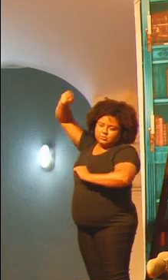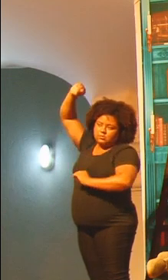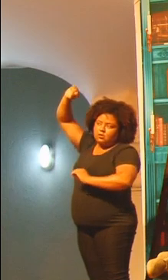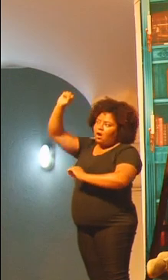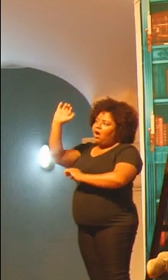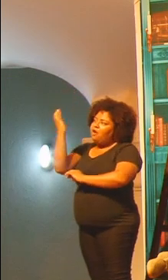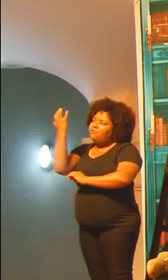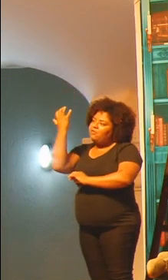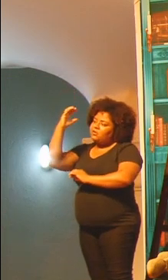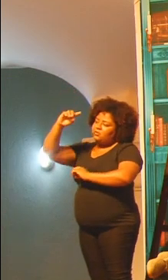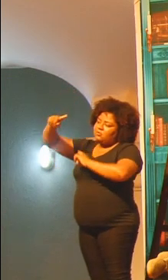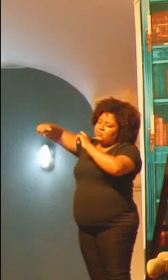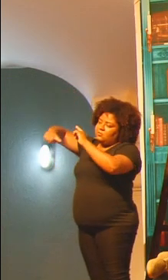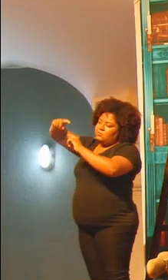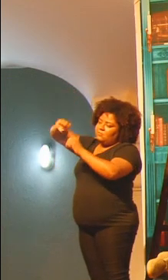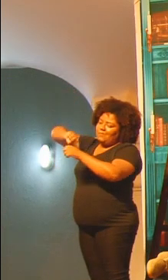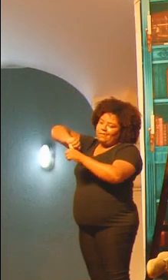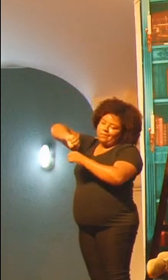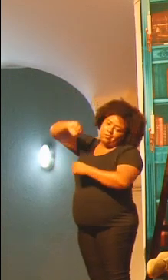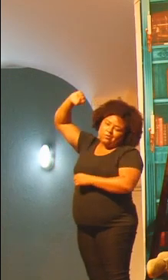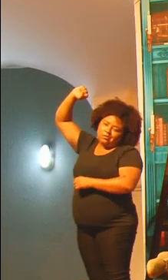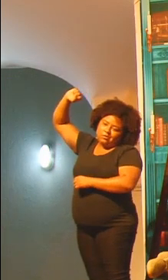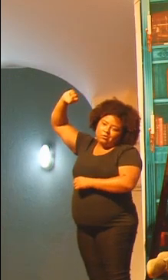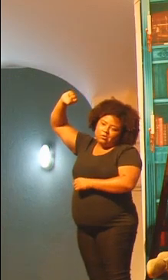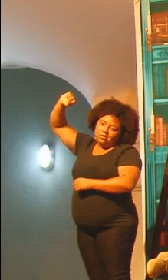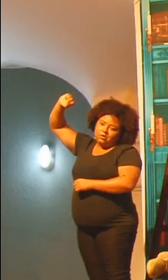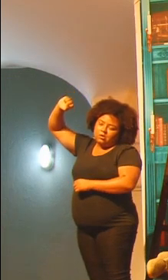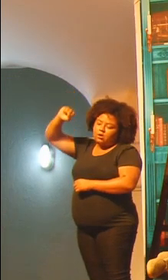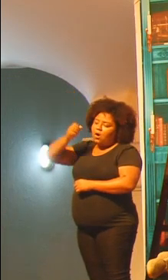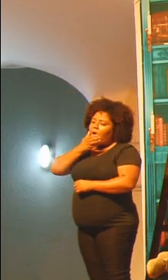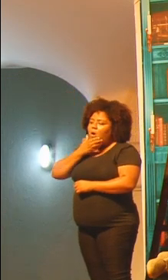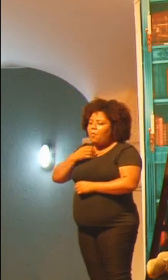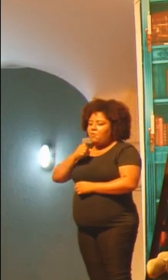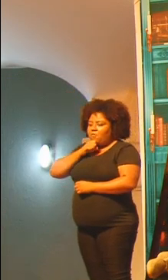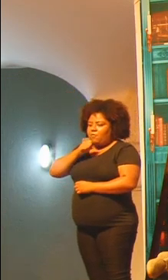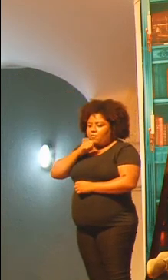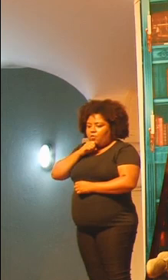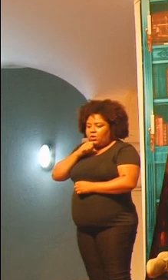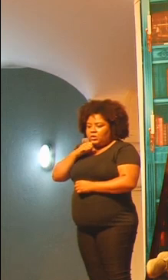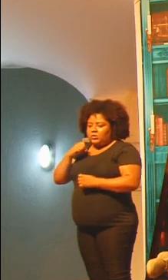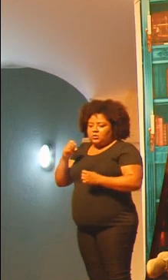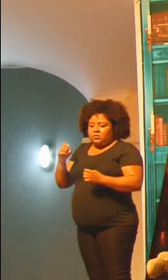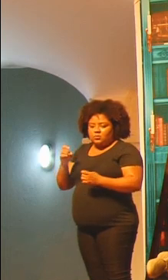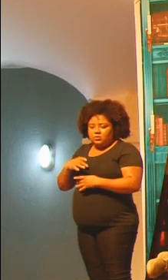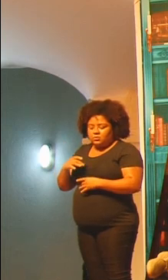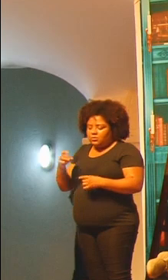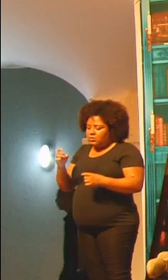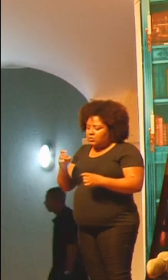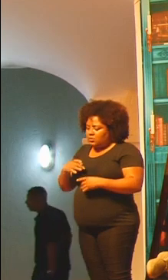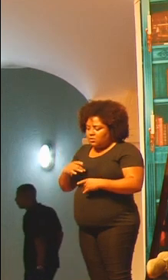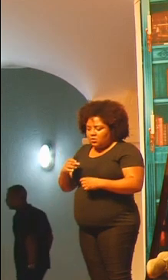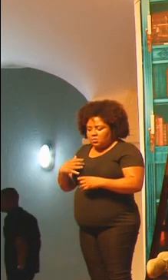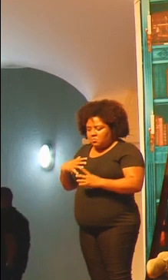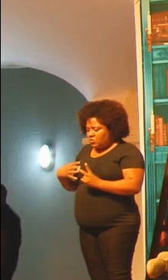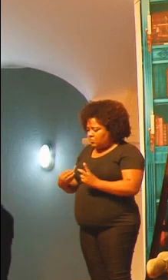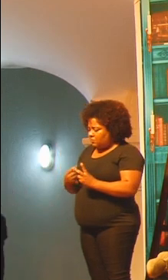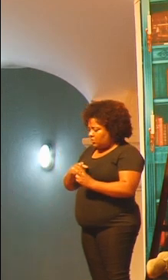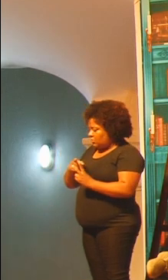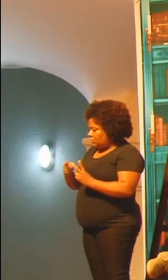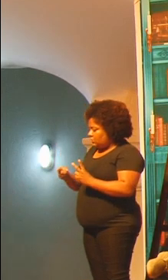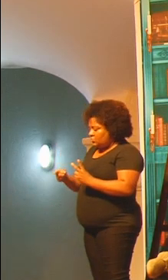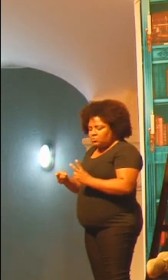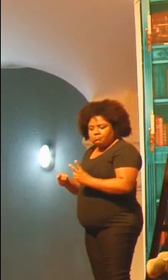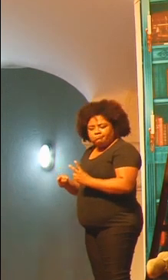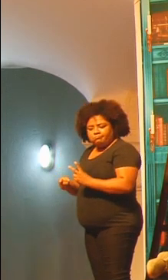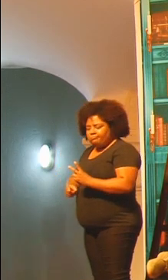casa. Então, meu bisavô, com medo de que isso pudesse acontecer com o filho dele mais novo, rapidamente o